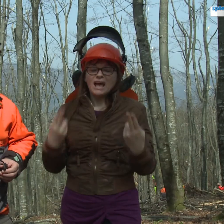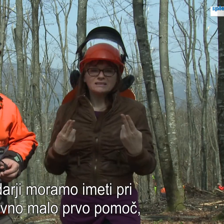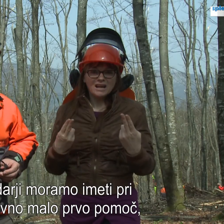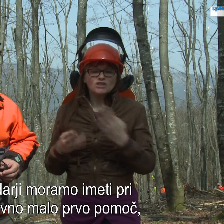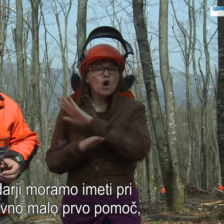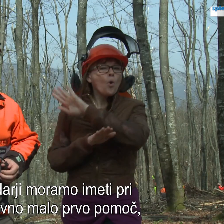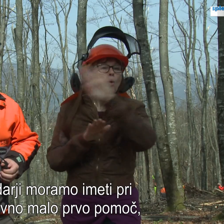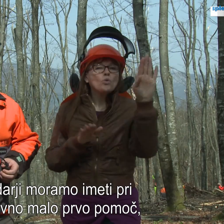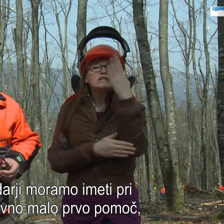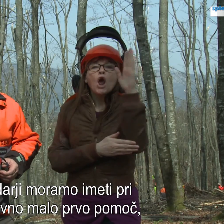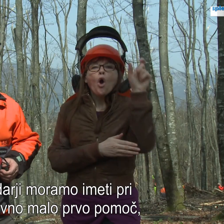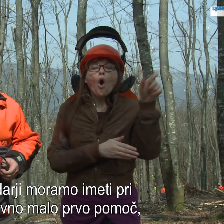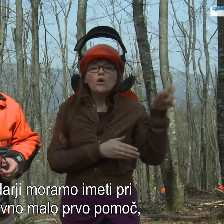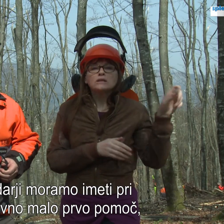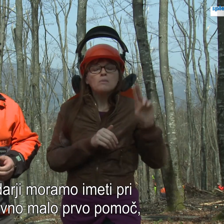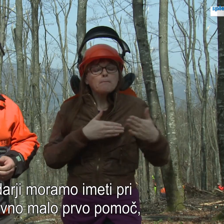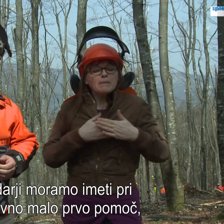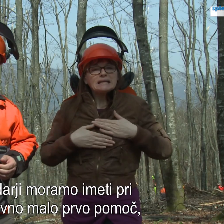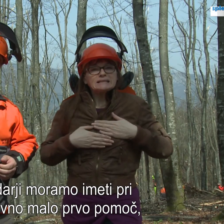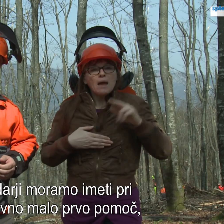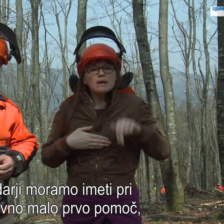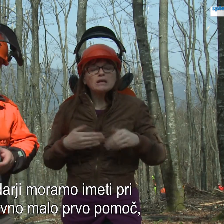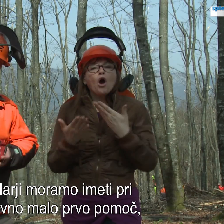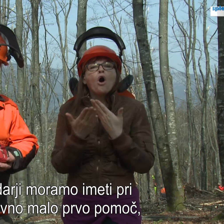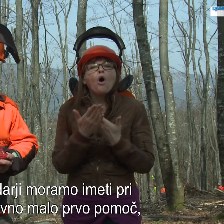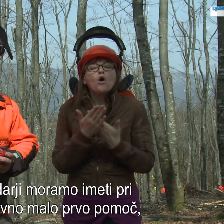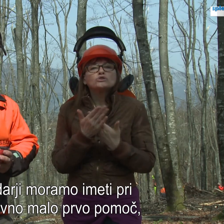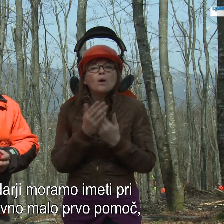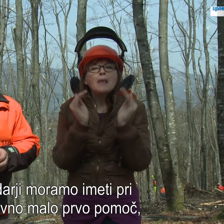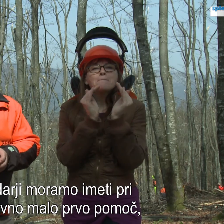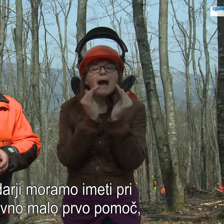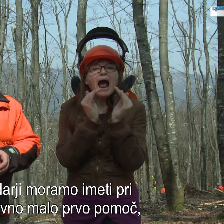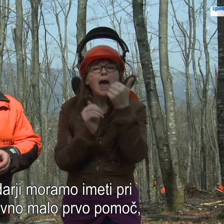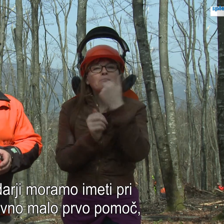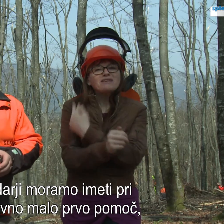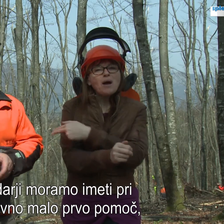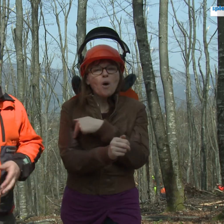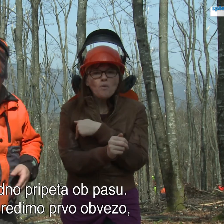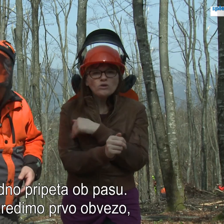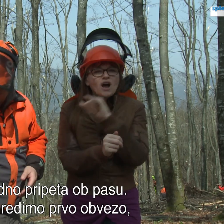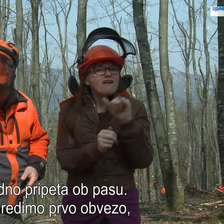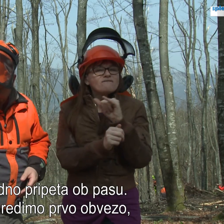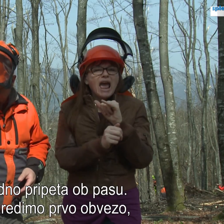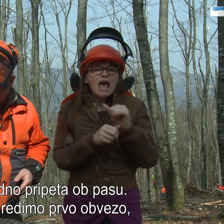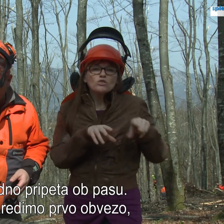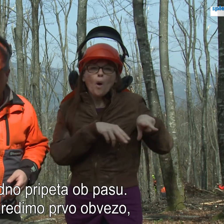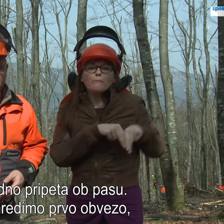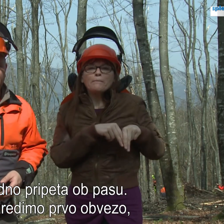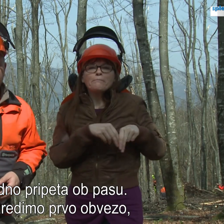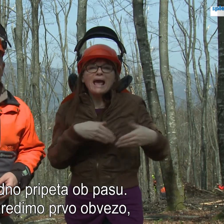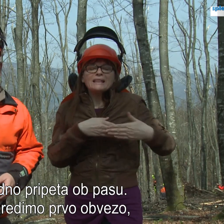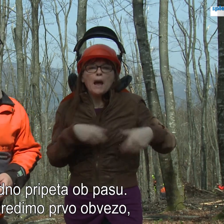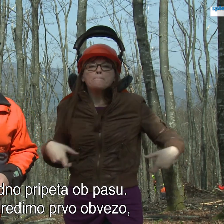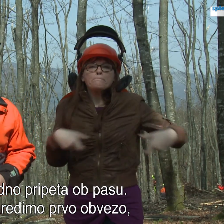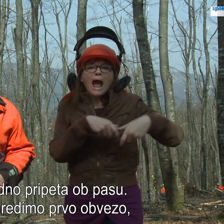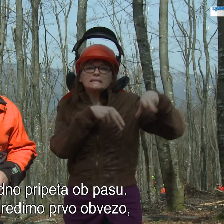Vsi gozdari moramo pri sebi imeti osnovno malo prvo pomoč, vedno je nekje pripeta ob